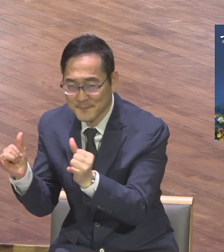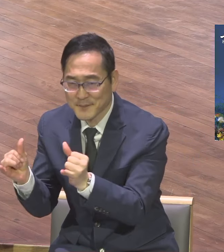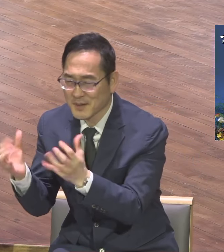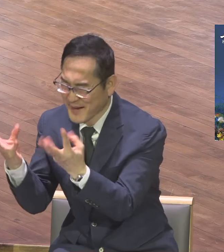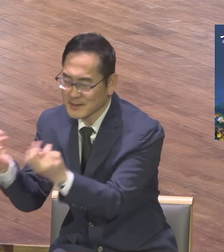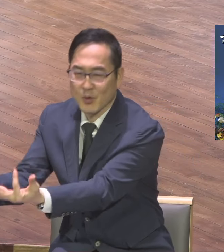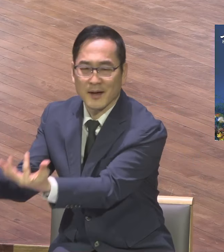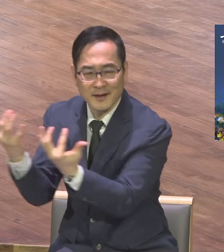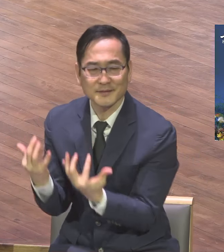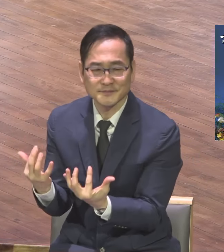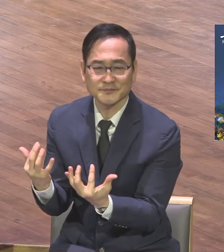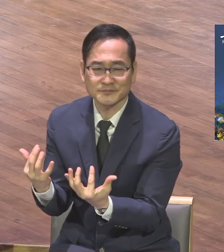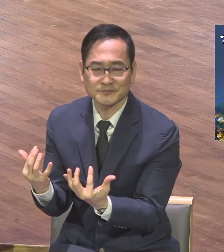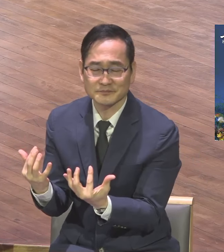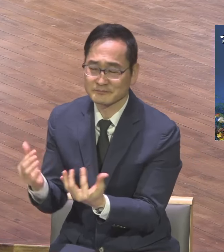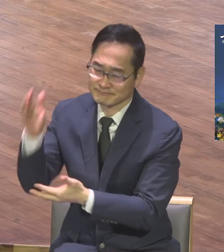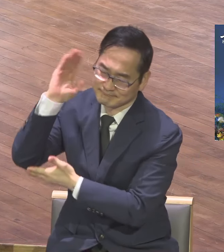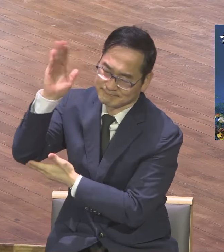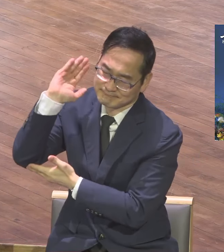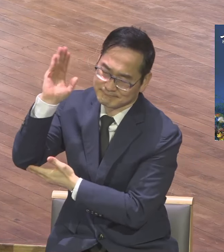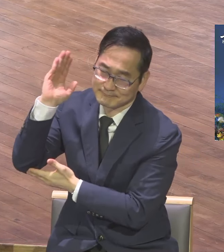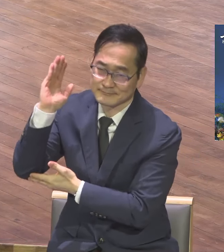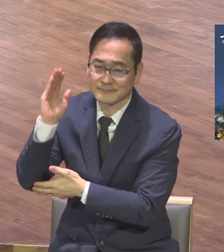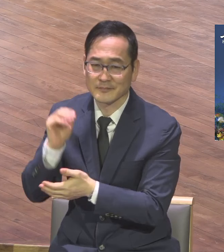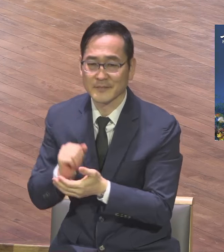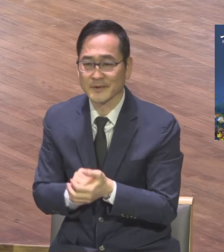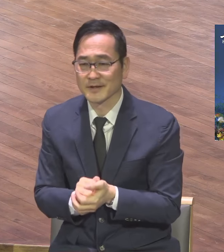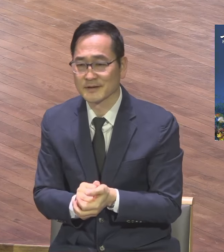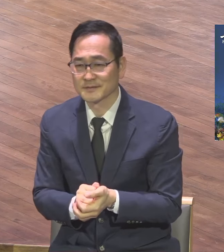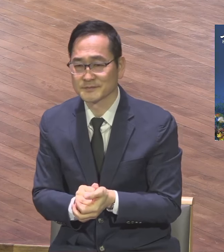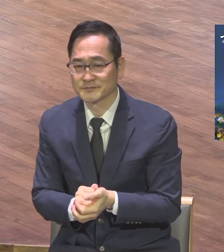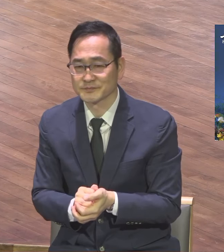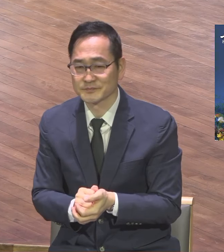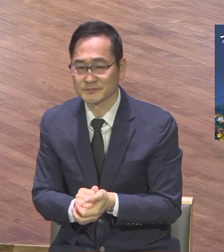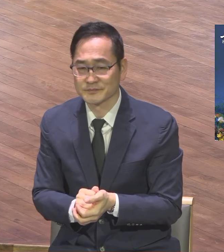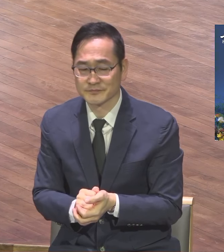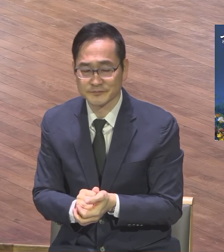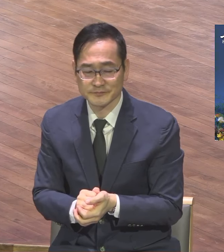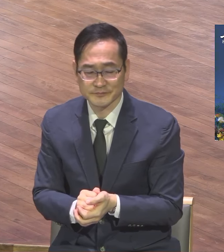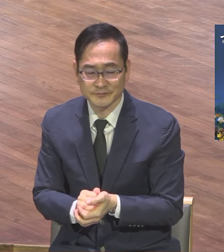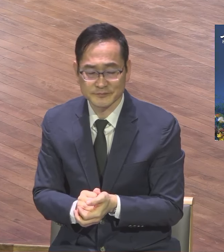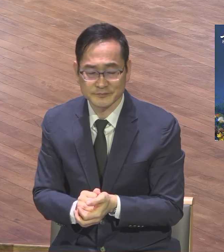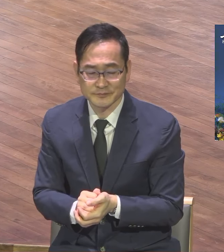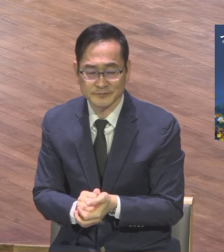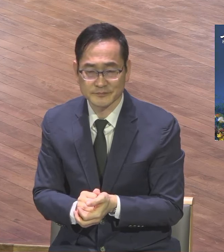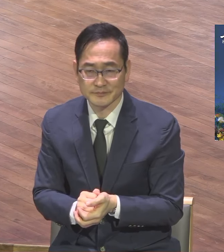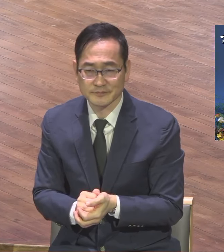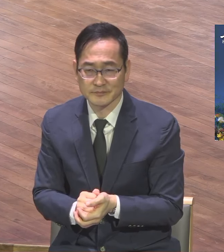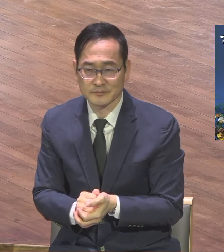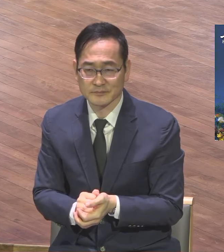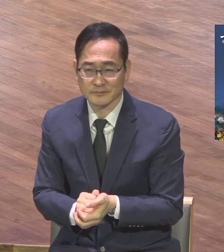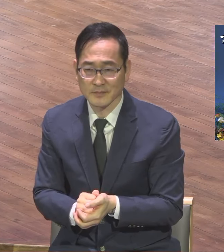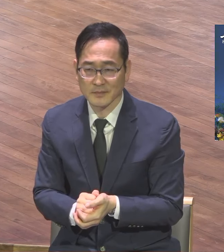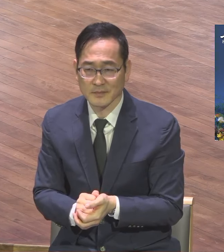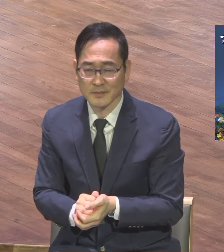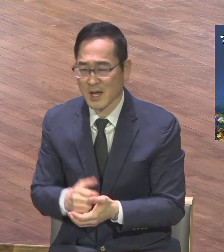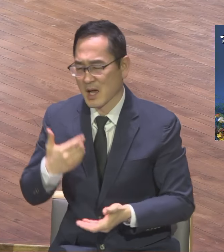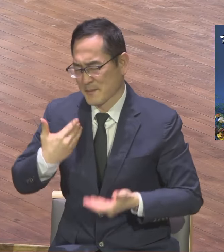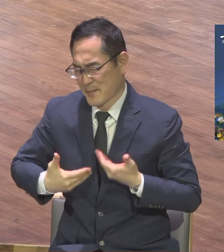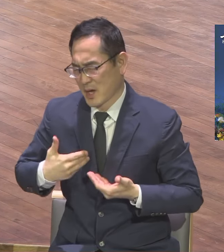제가 말씀을 통해서 주일 예배를 회복하는 것이 인생 최우선순위다. 아무리